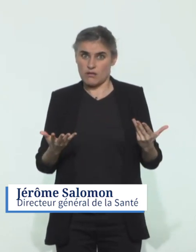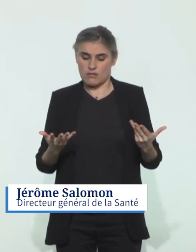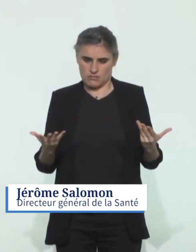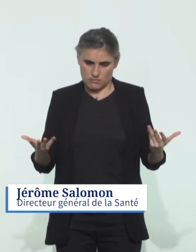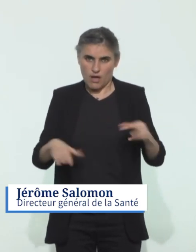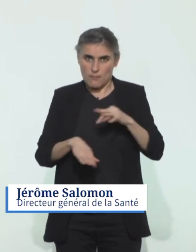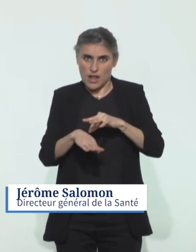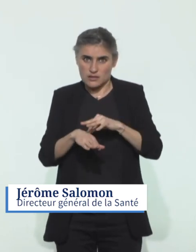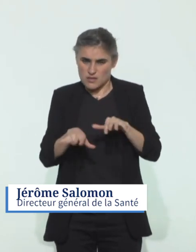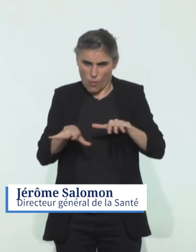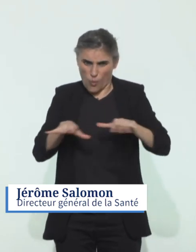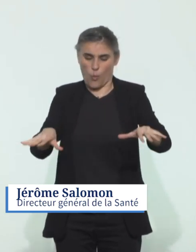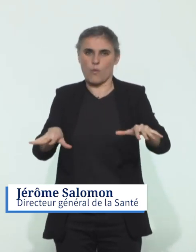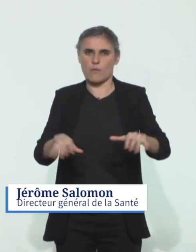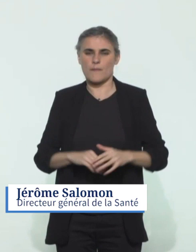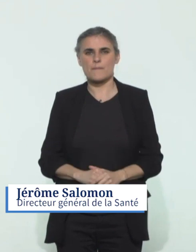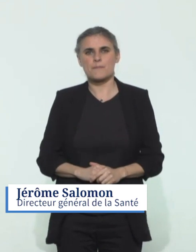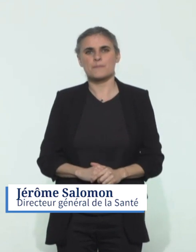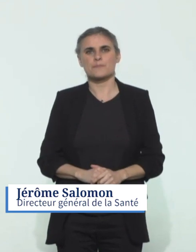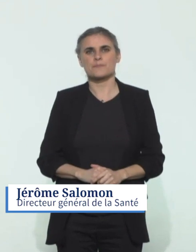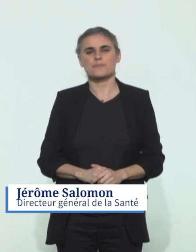la cinétique de cette épidémie.